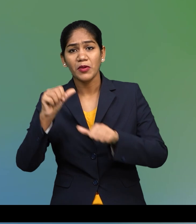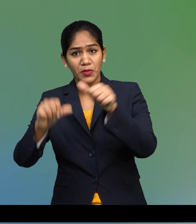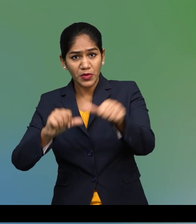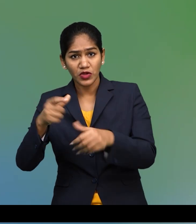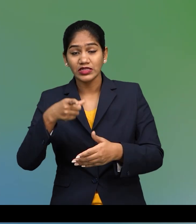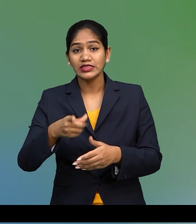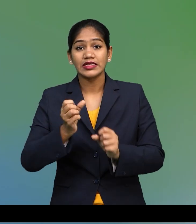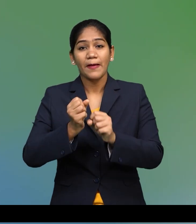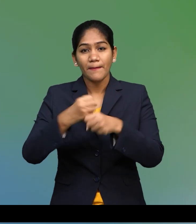ఆహారం ఉత్పత్తి